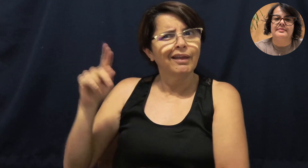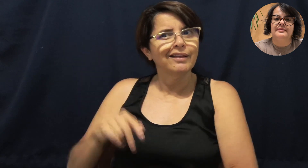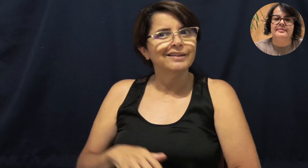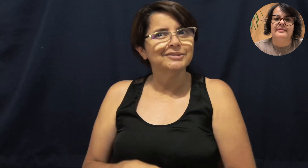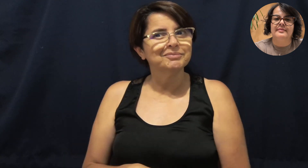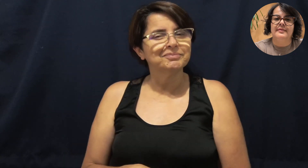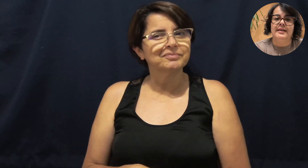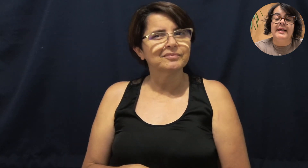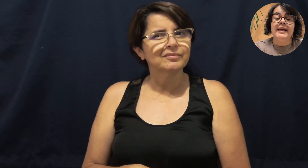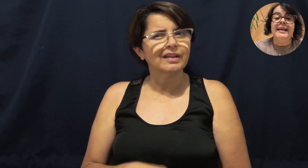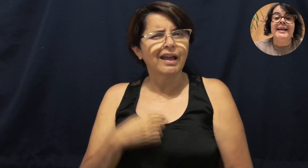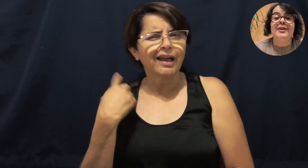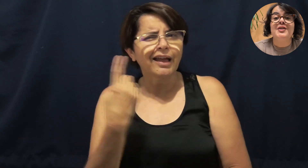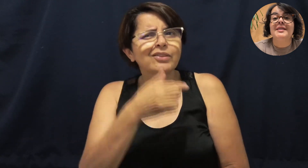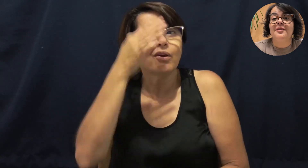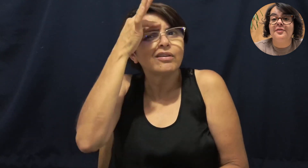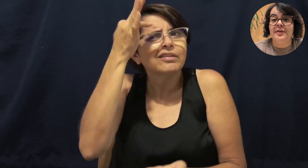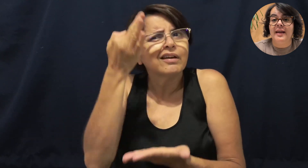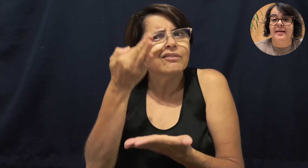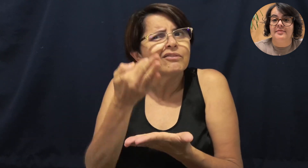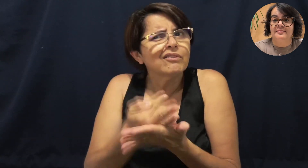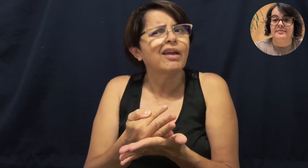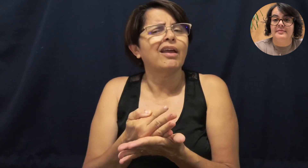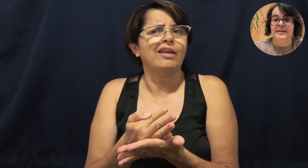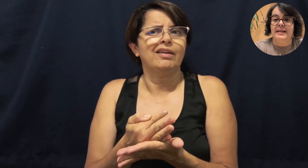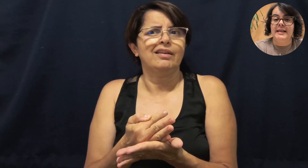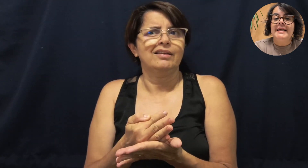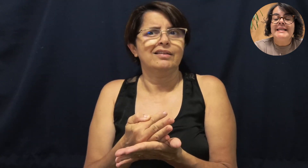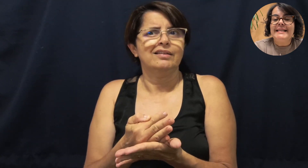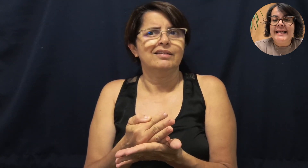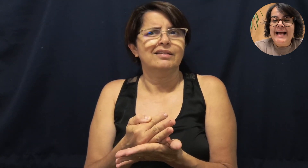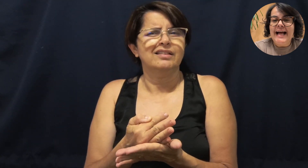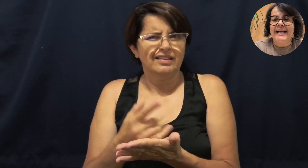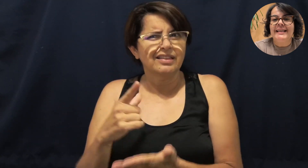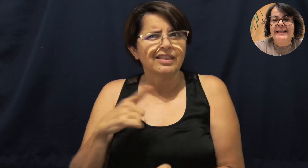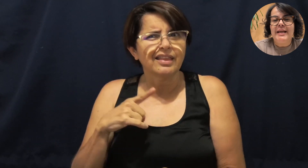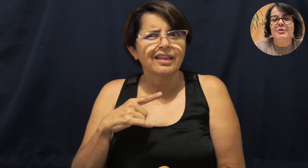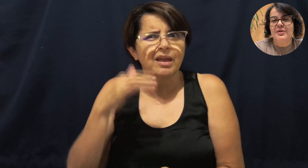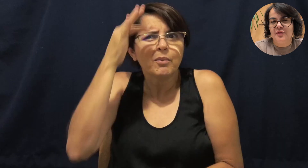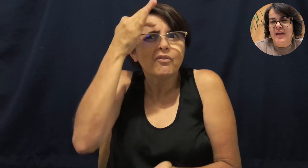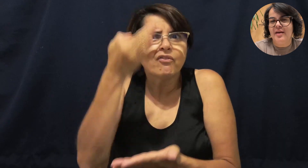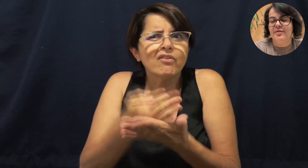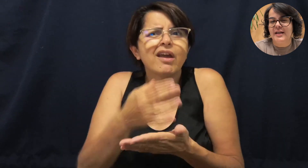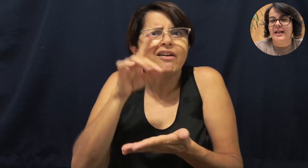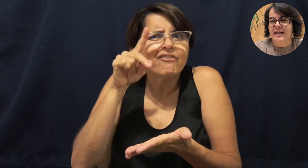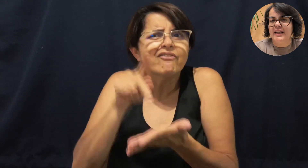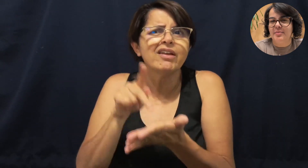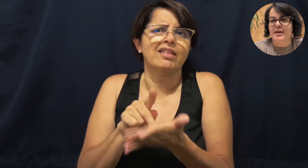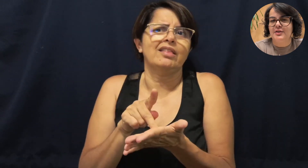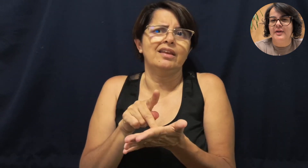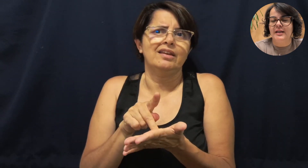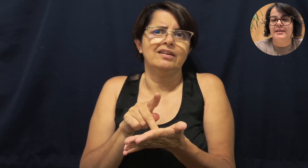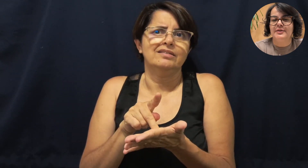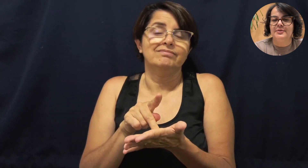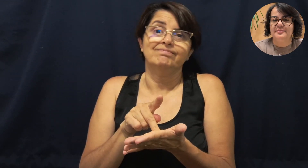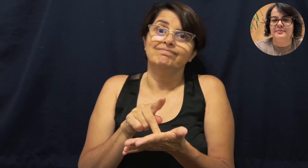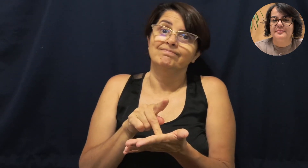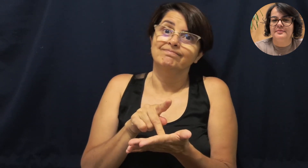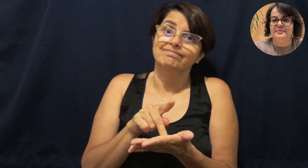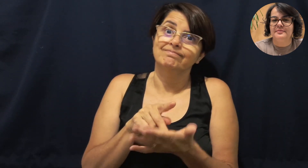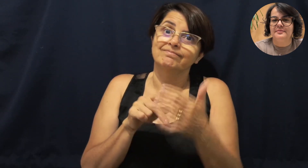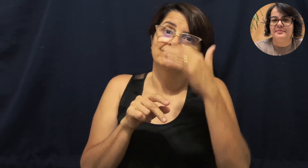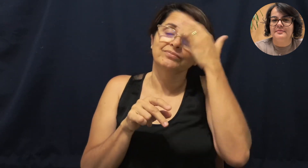Jesus? E a nossa fé? Será que temos fé verdadeiramente falando?